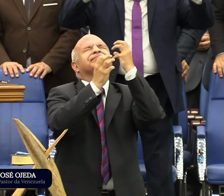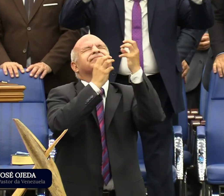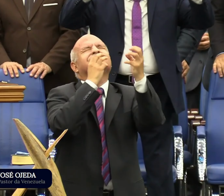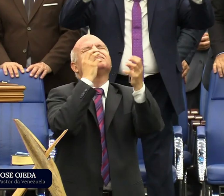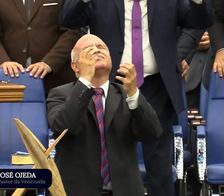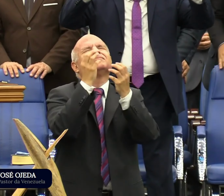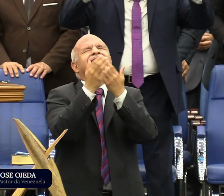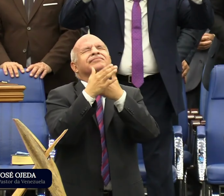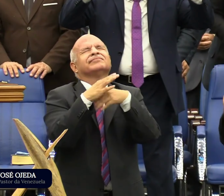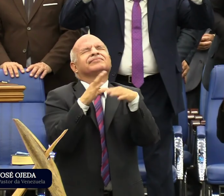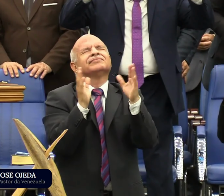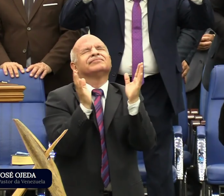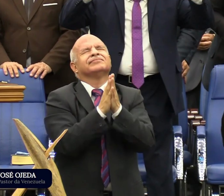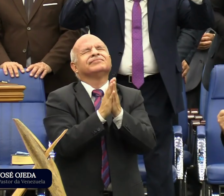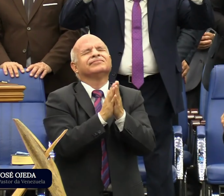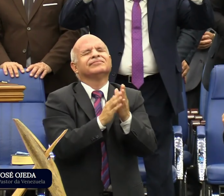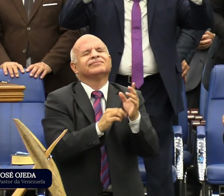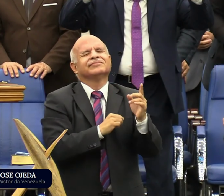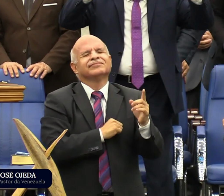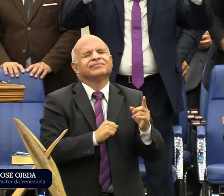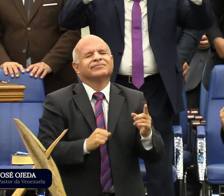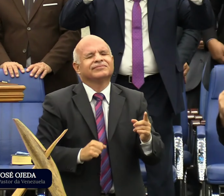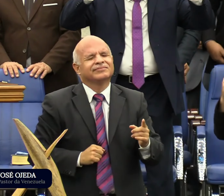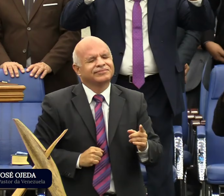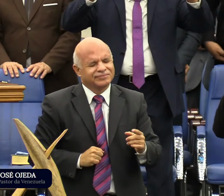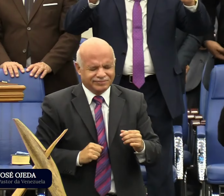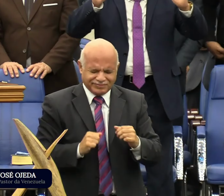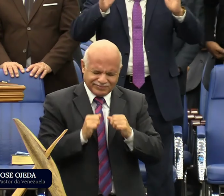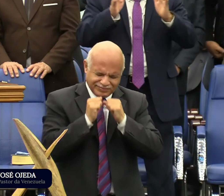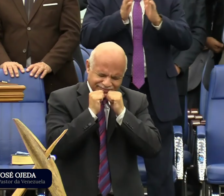clamamos a Ti, nós clamamos a Ti,